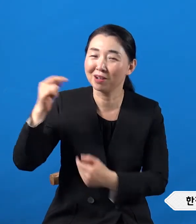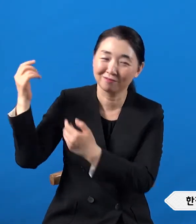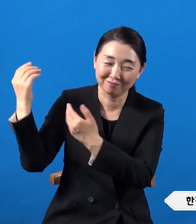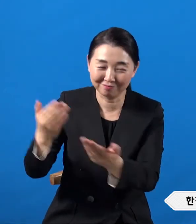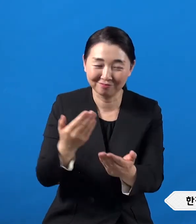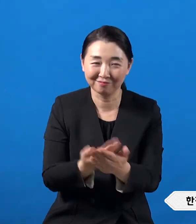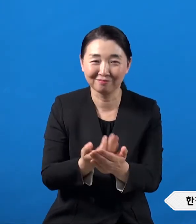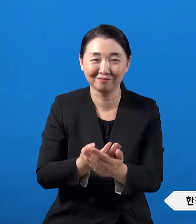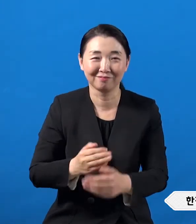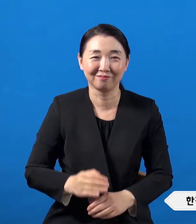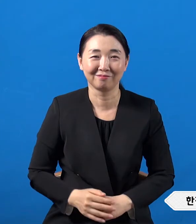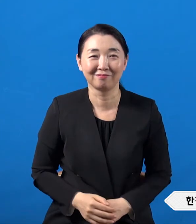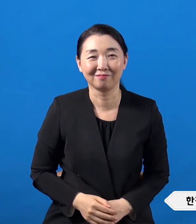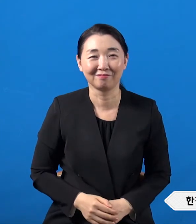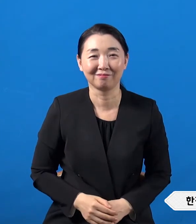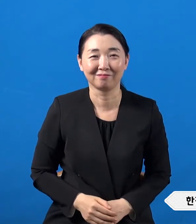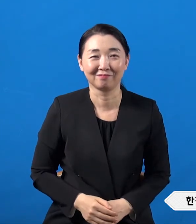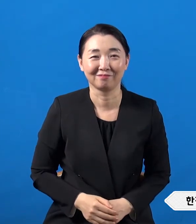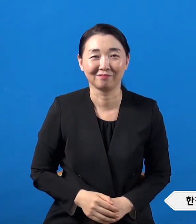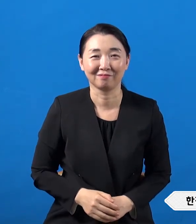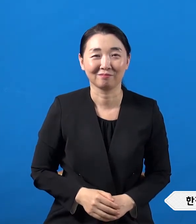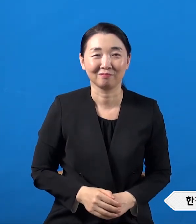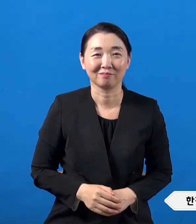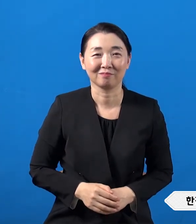내리쳐 주시옵소서.